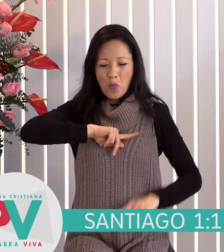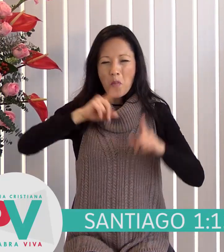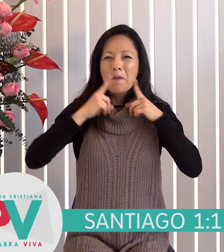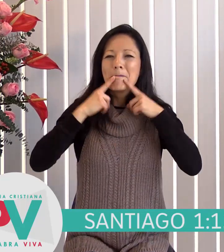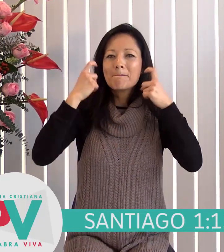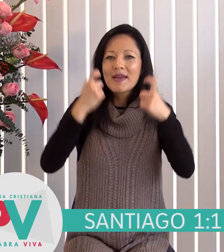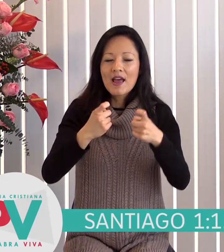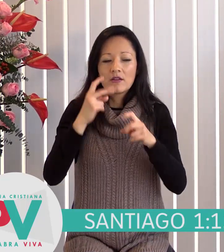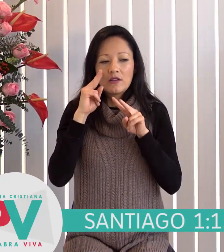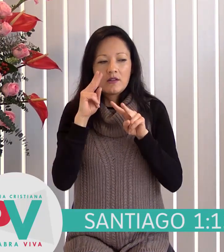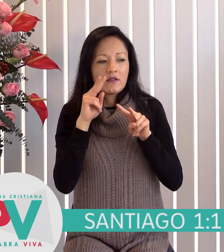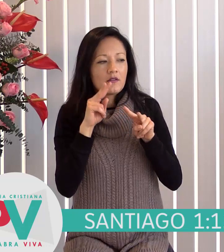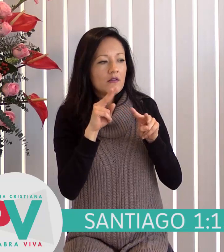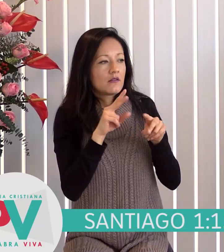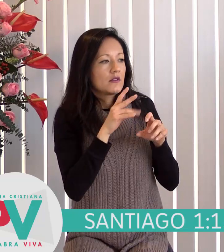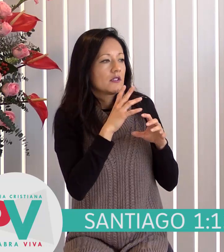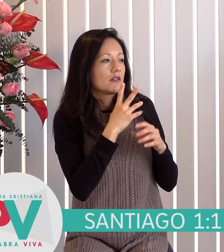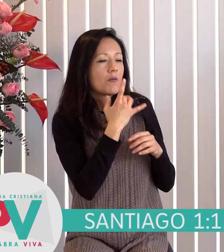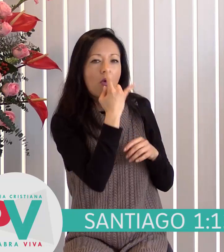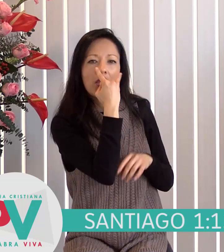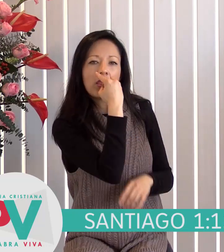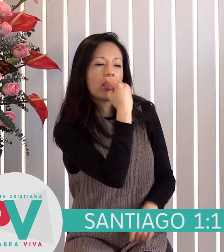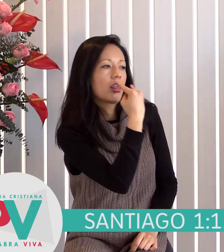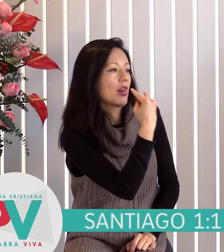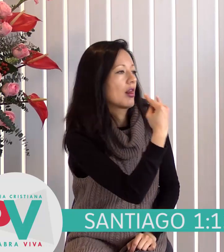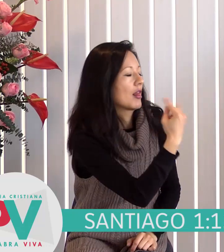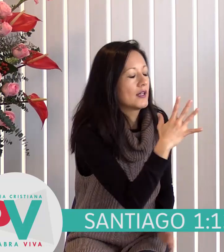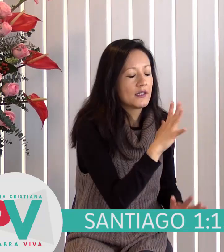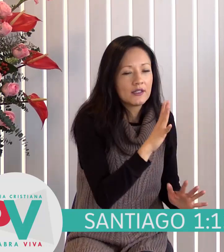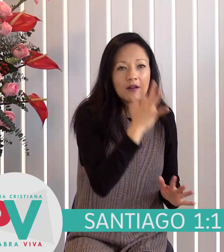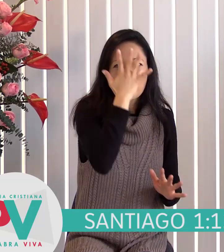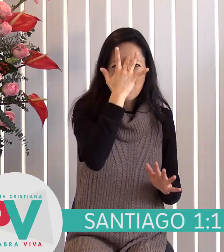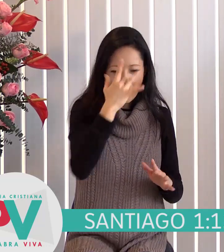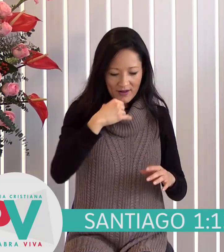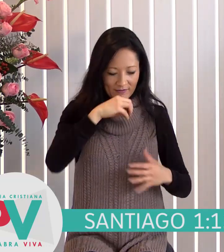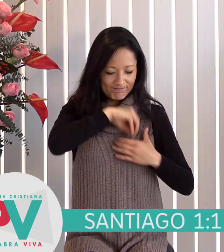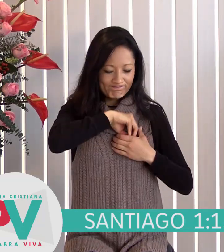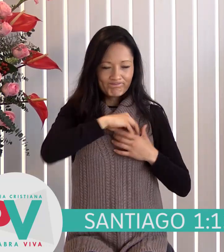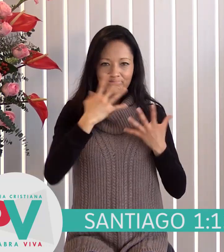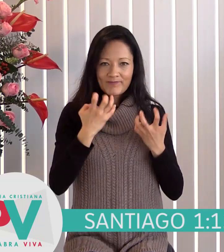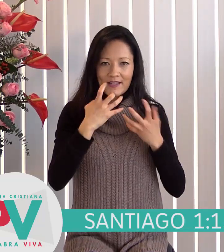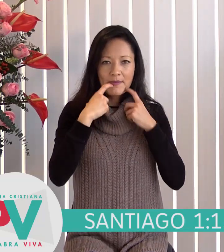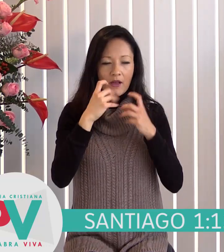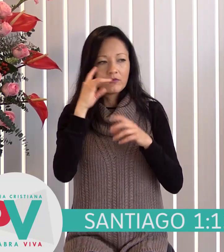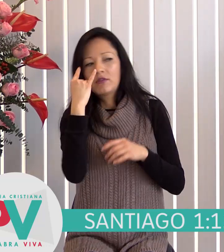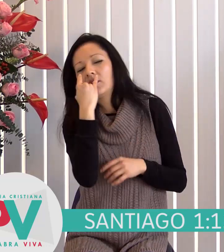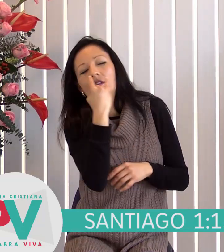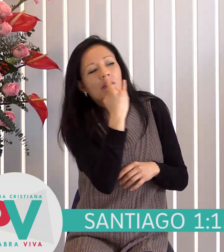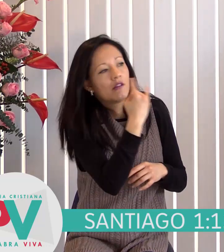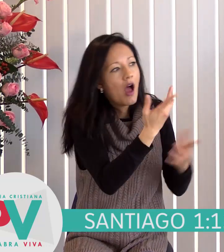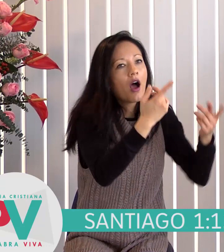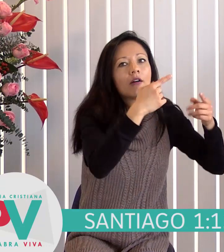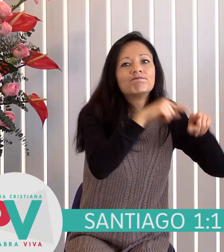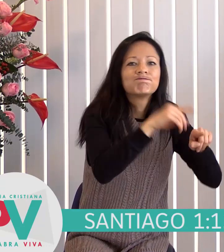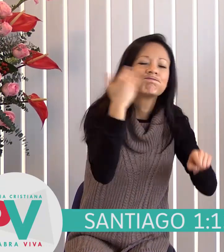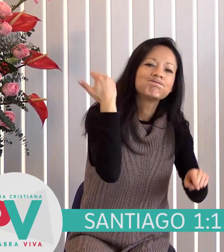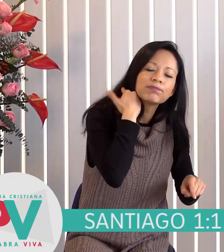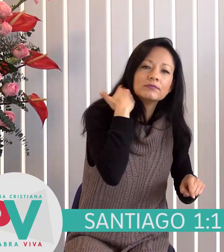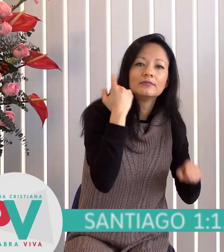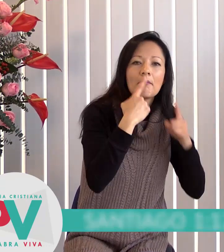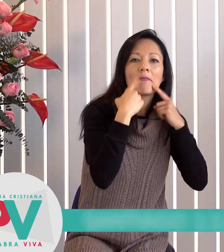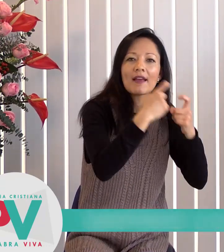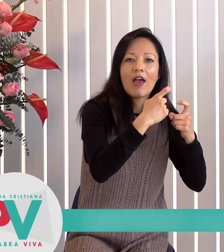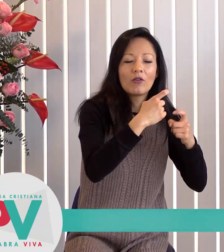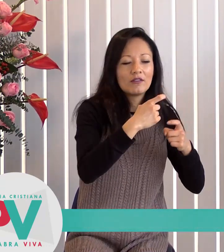es atraído y seducido. Entonces la concupiscencia, después que ha concebido, da luz al pecado, y el pecado, siendo